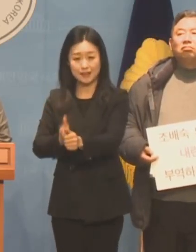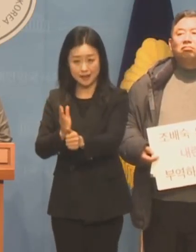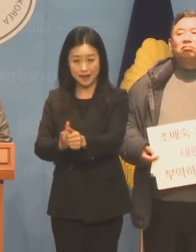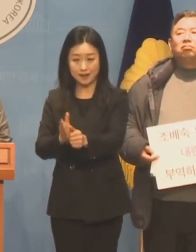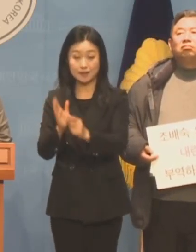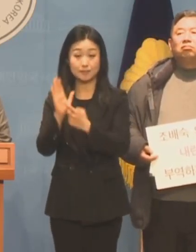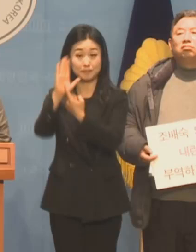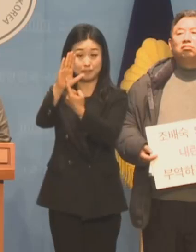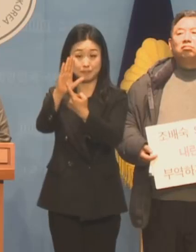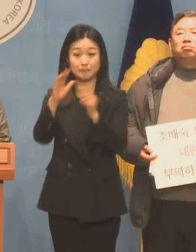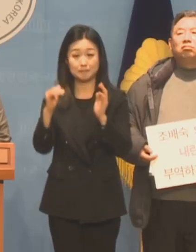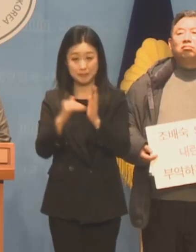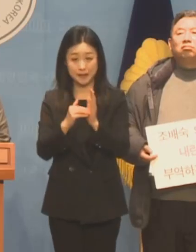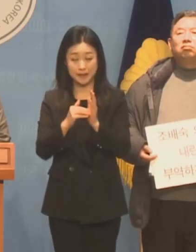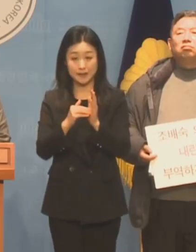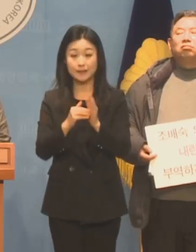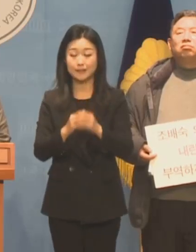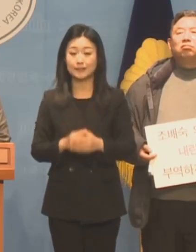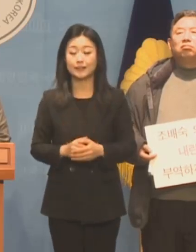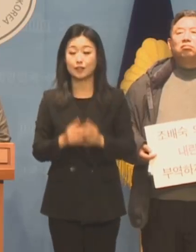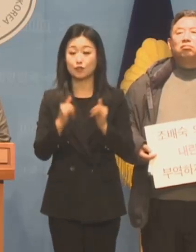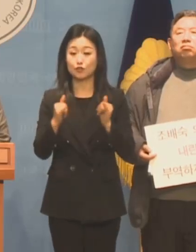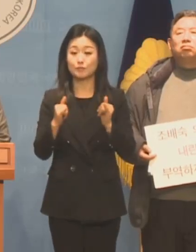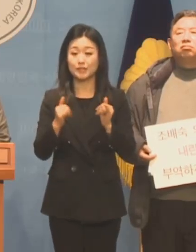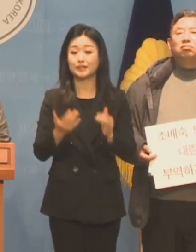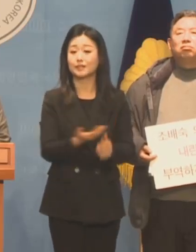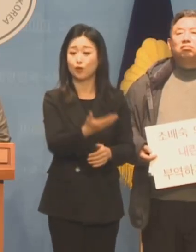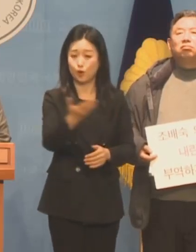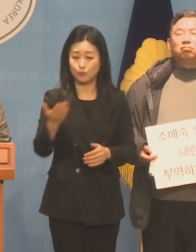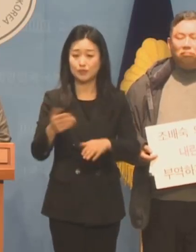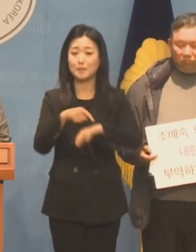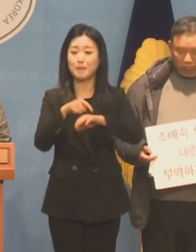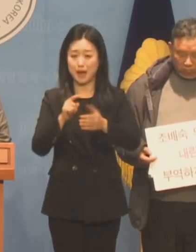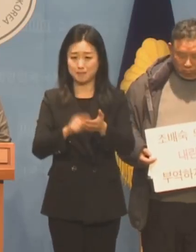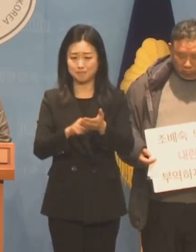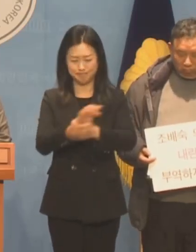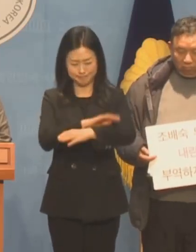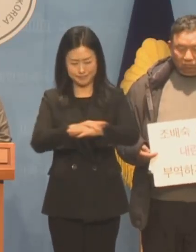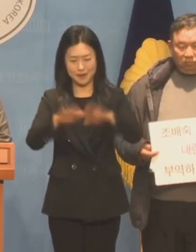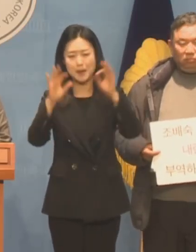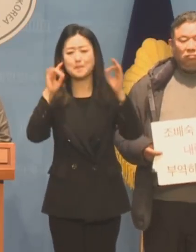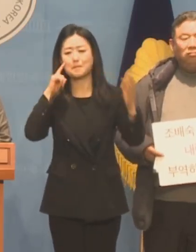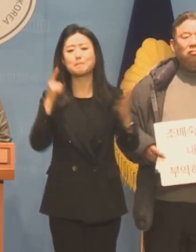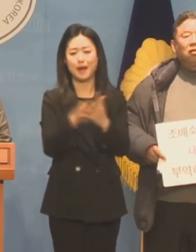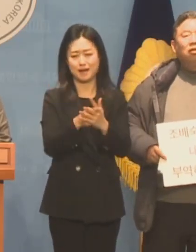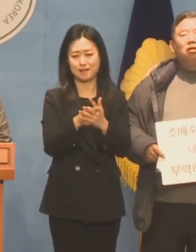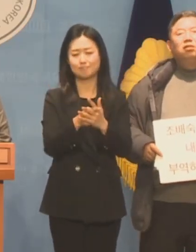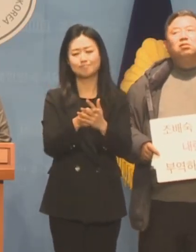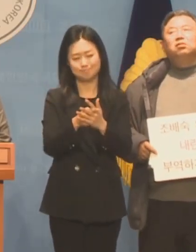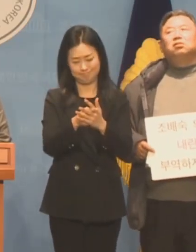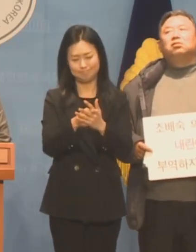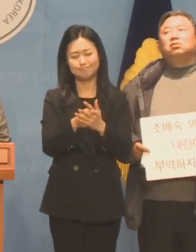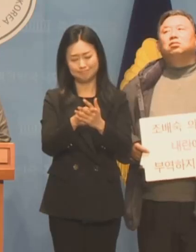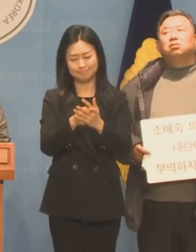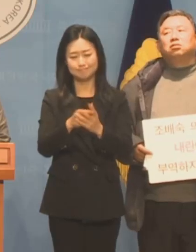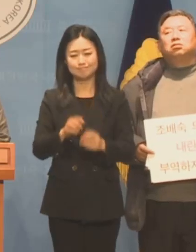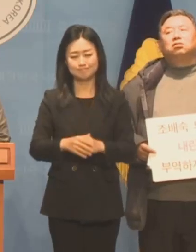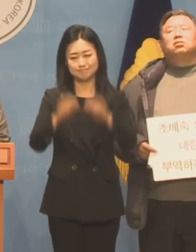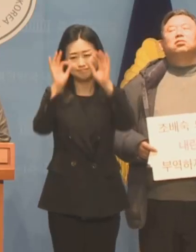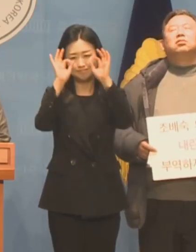있었습니다. 바로 우리 국민의 민심을 제대로 읽은 그런 기자회견이었다고 생각하고요.